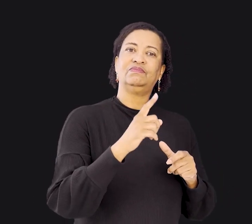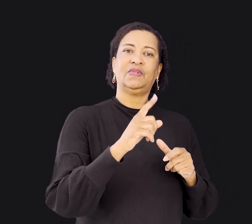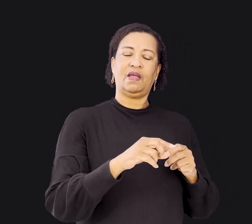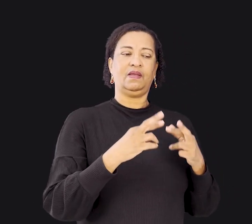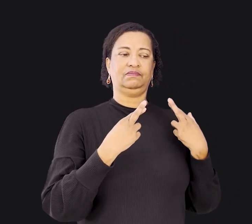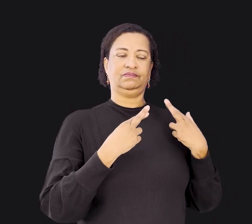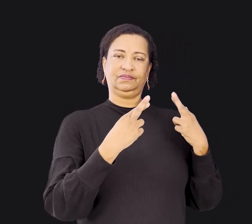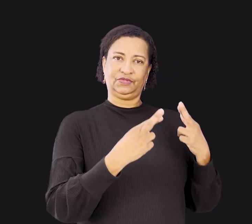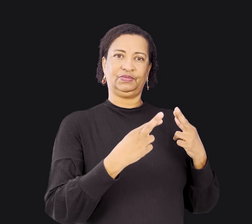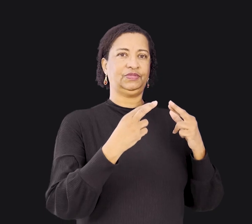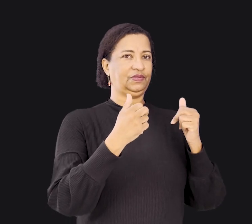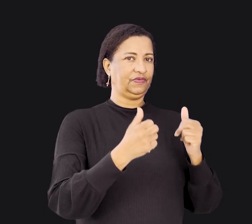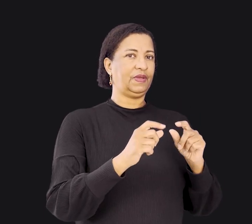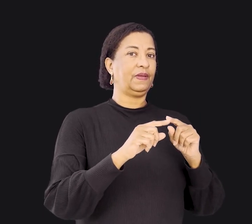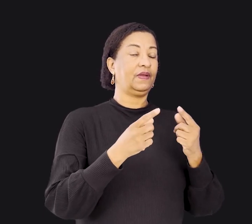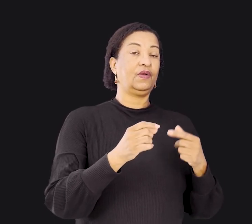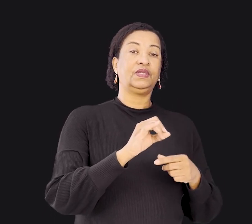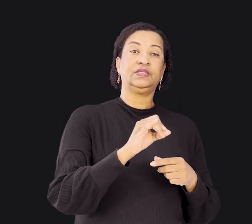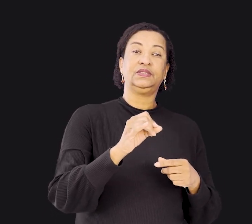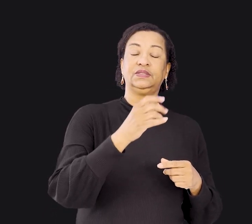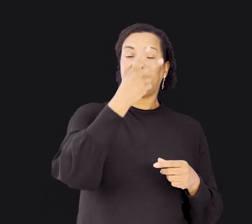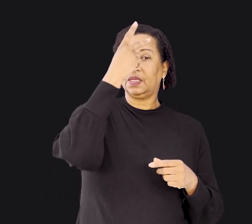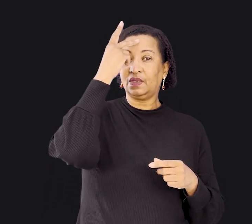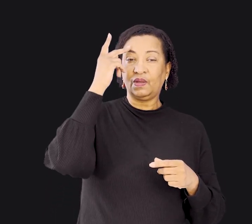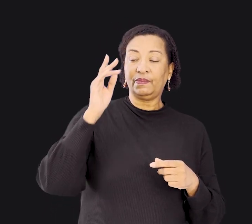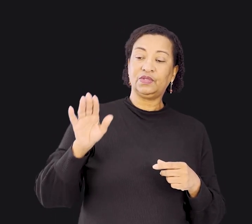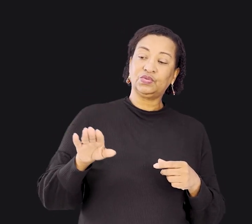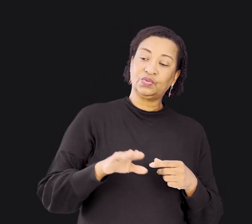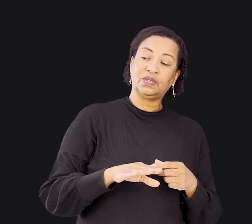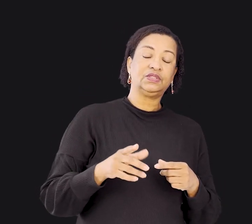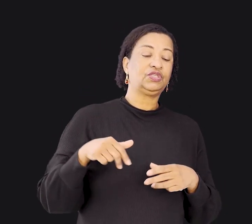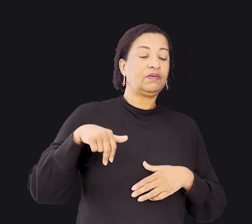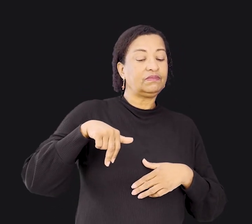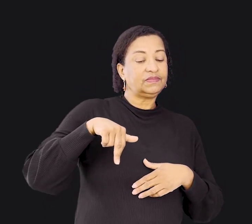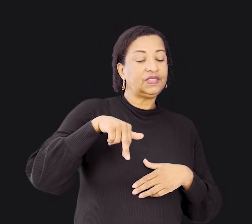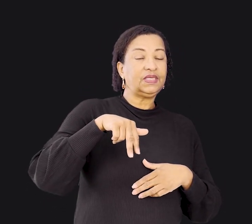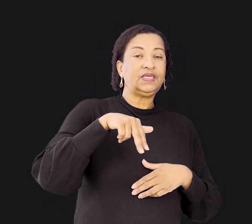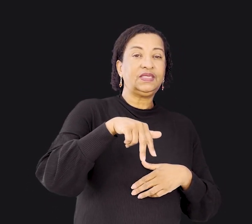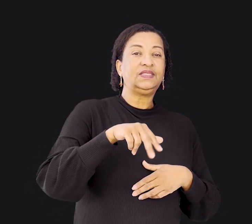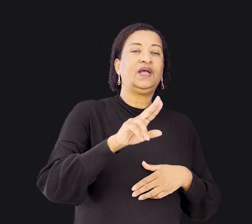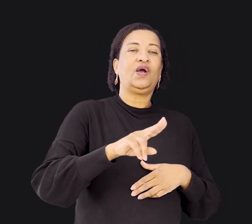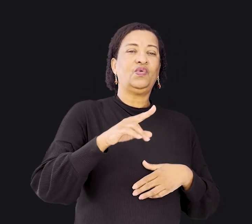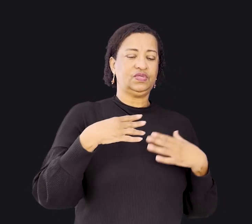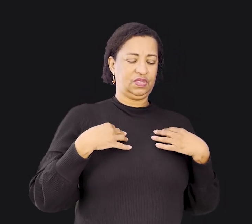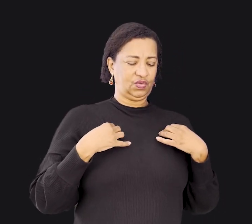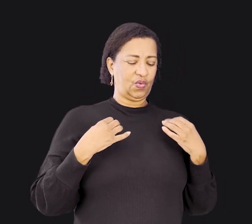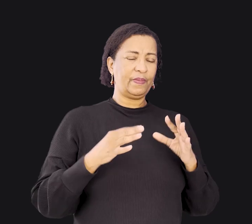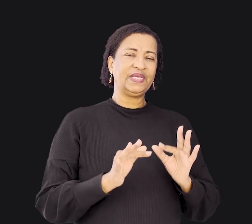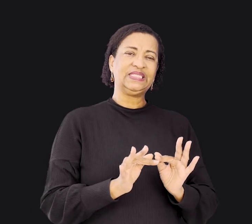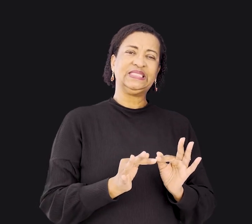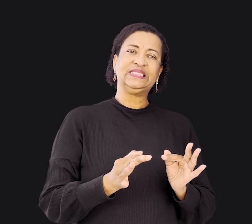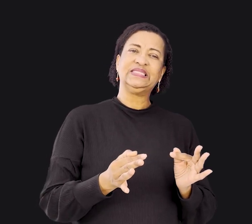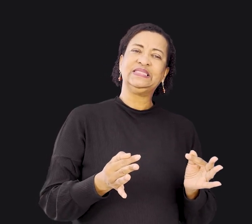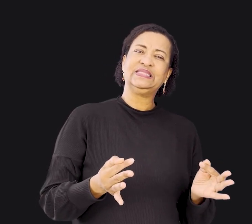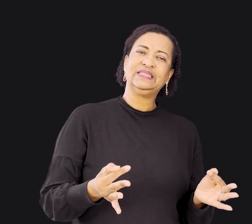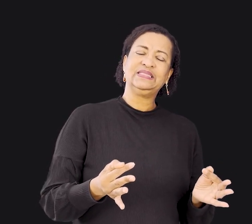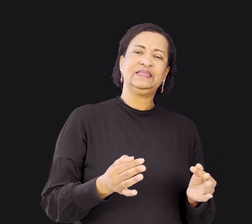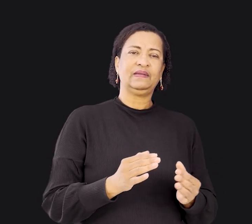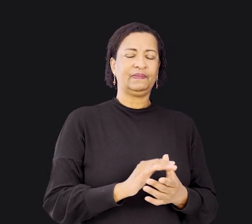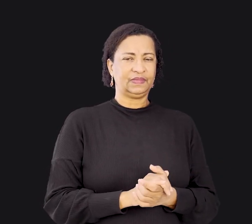respeitar a pessoa. Agora, imagine que chegue outro homem a pé, usando roupas muito simples e trabalhador, como quem acabou de